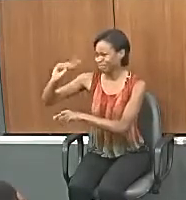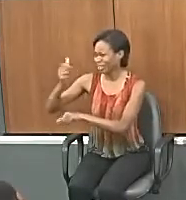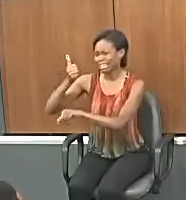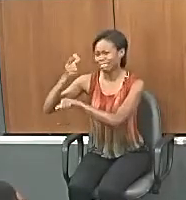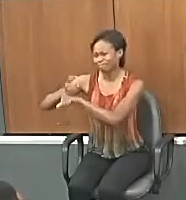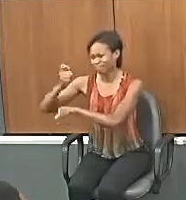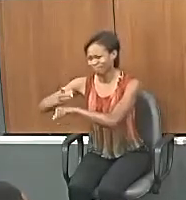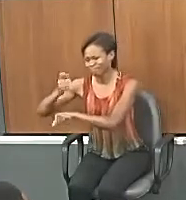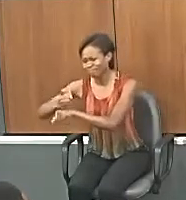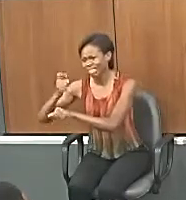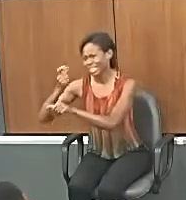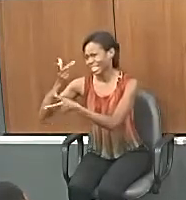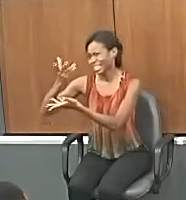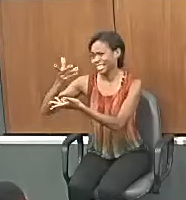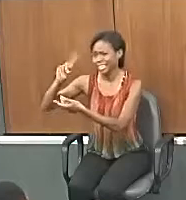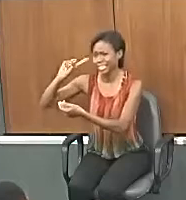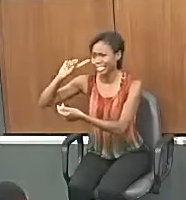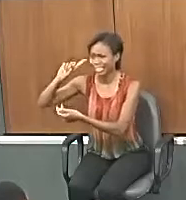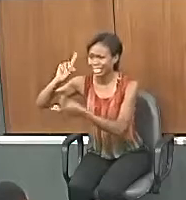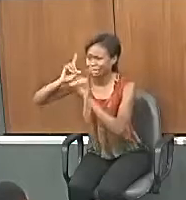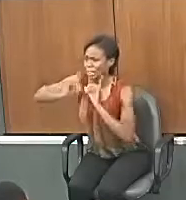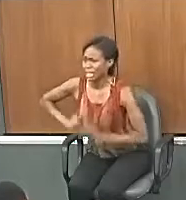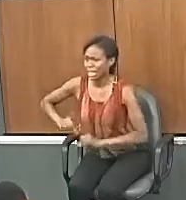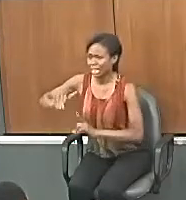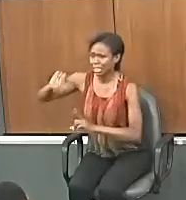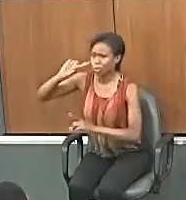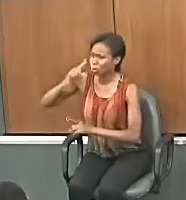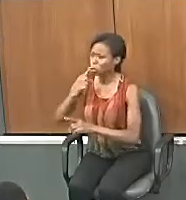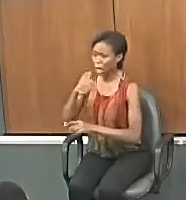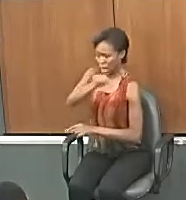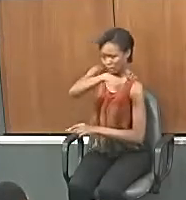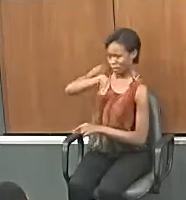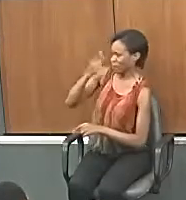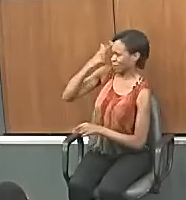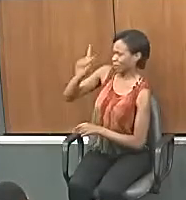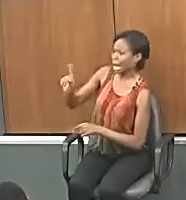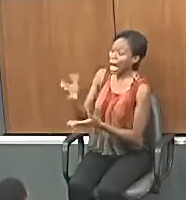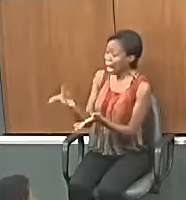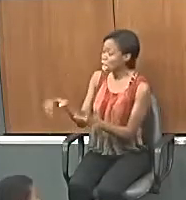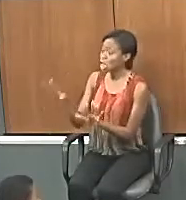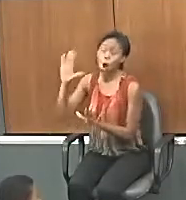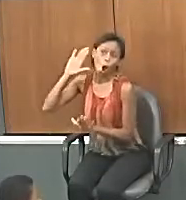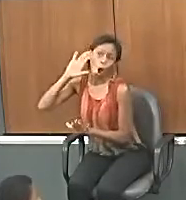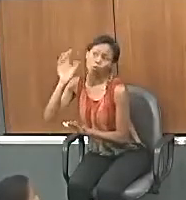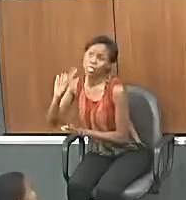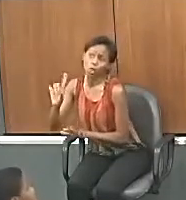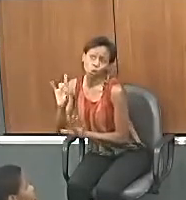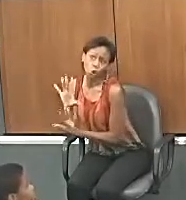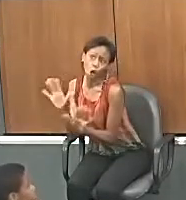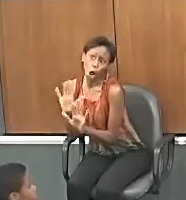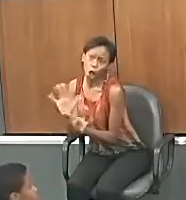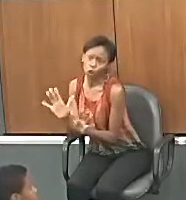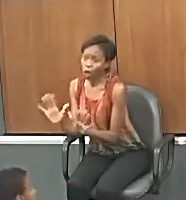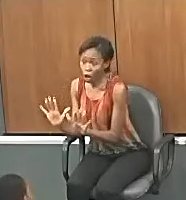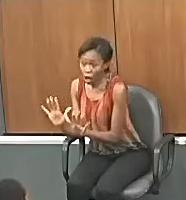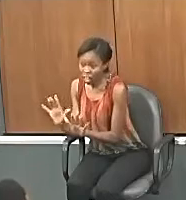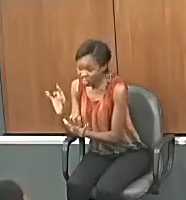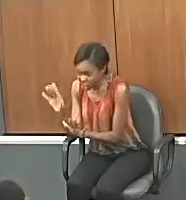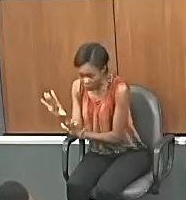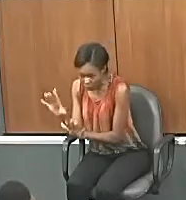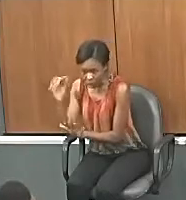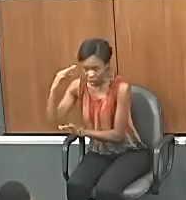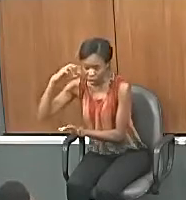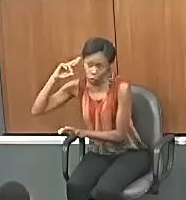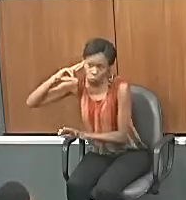deficiência é de 10 ou diz às vezes a pessoa pode entender a ele apenas não ouve não tem outros comprometimentos e